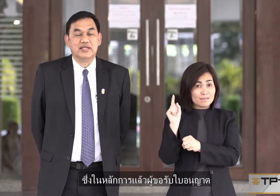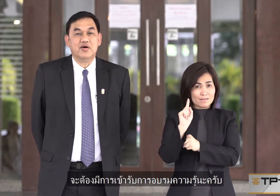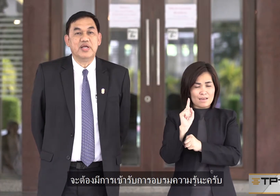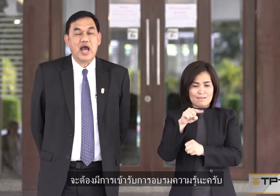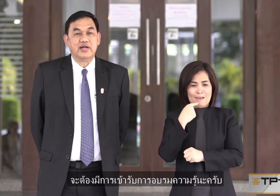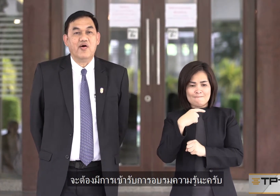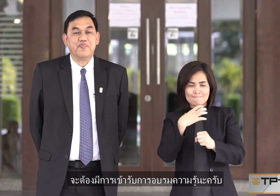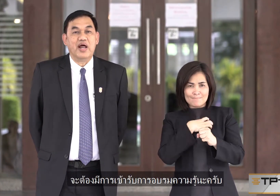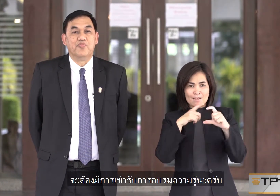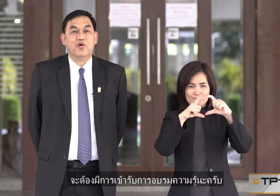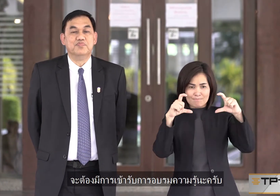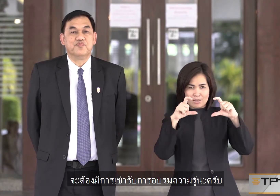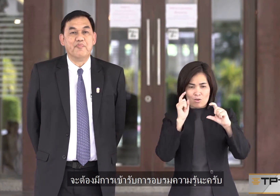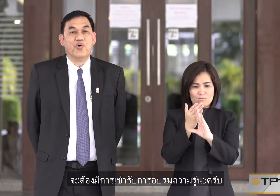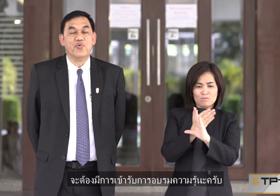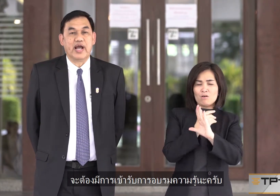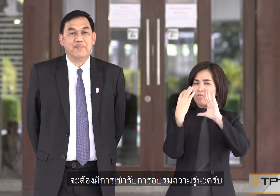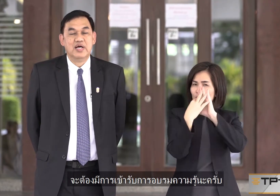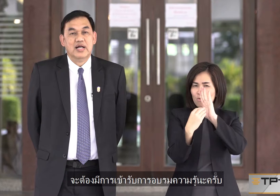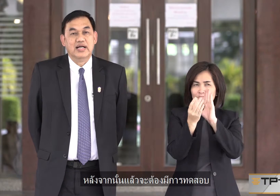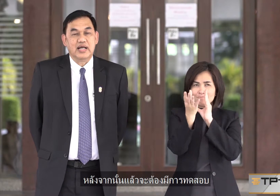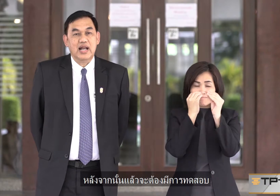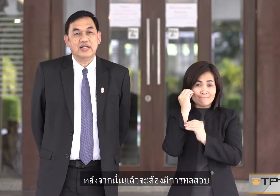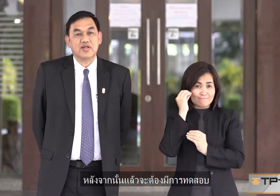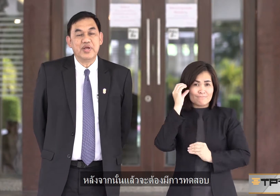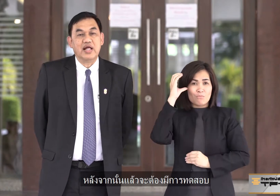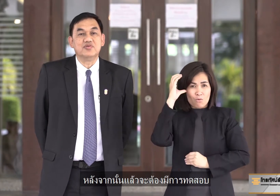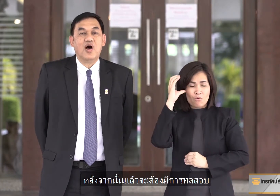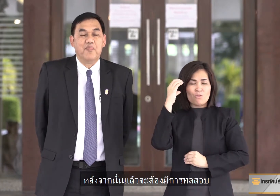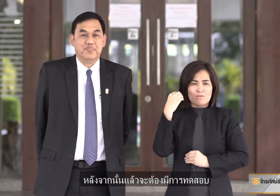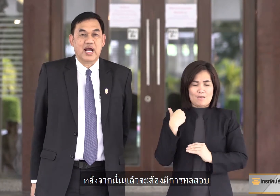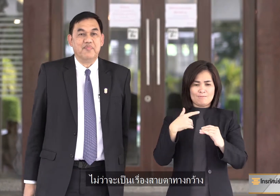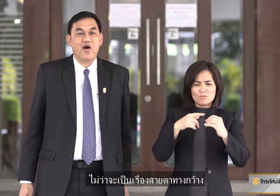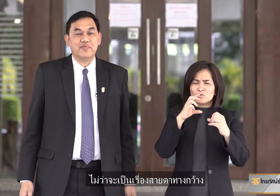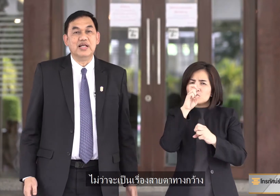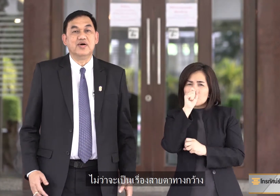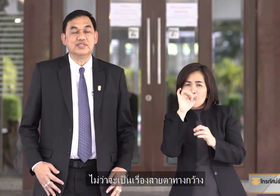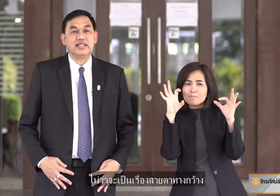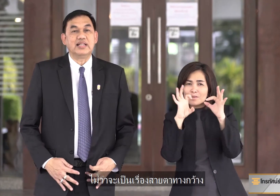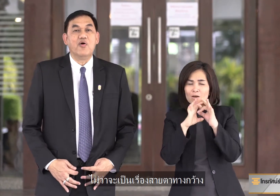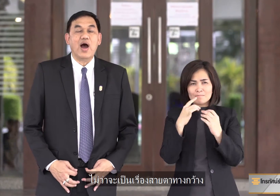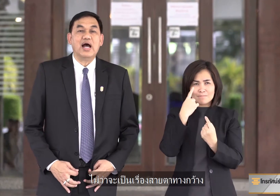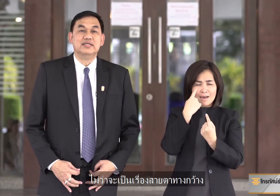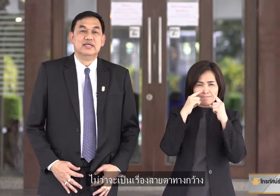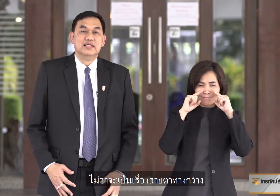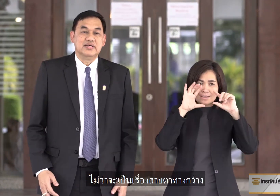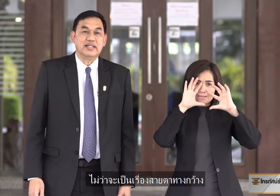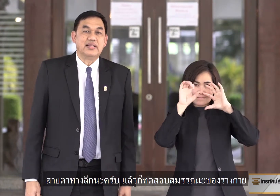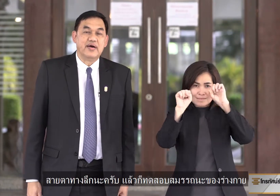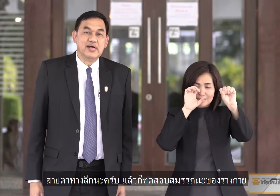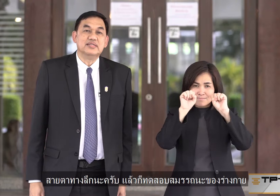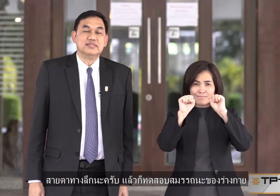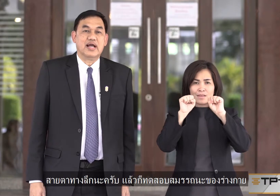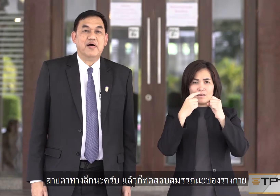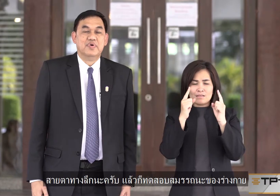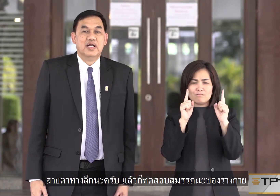ญาตเนี่ยจะต้องมีการเข้ารับการอบรมความรู้นะครับหลังจากนั้นแล้วจะต้องมีการทดสอบนะครับไม่ว่าจะเป็นเรื่องของสายตาทางกว้างสายตาท